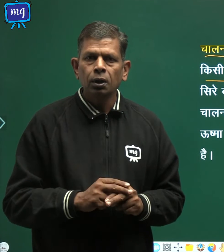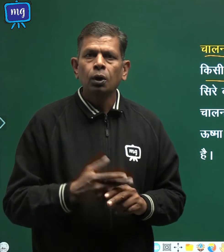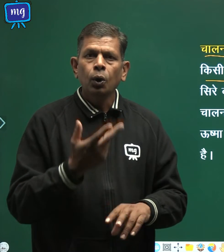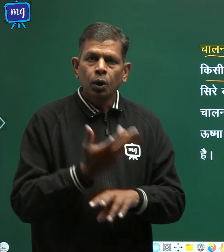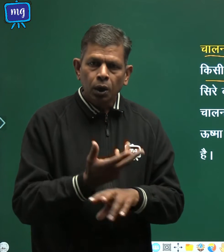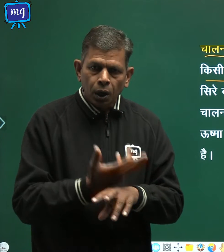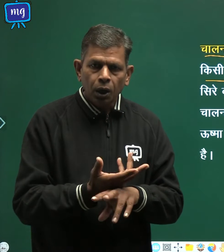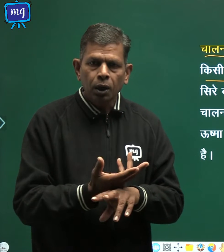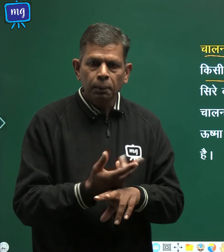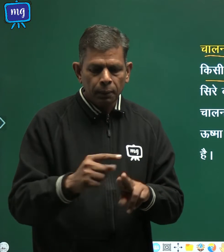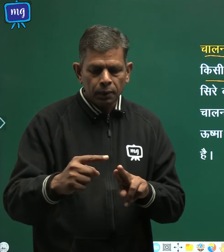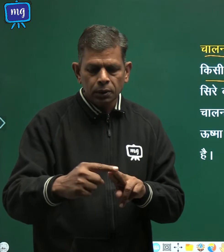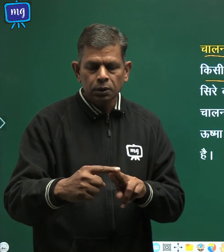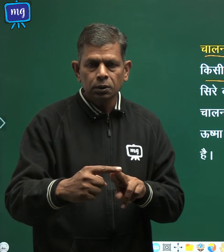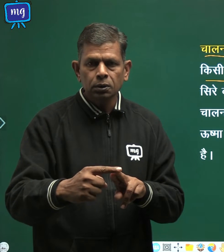गर्म सिरे से